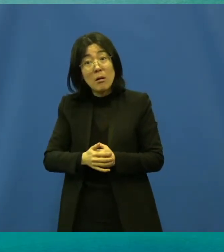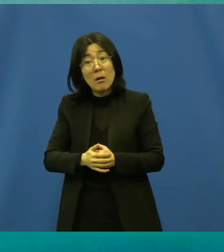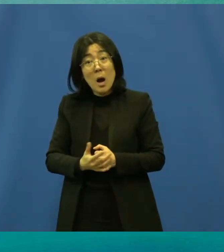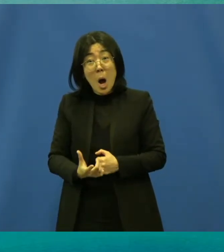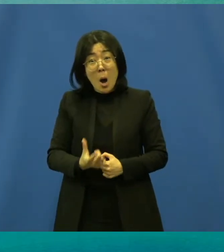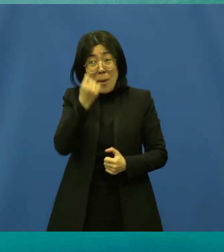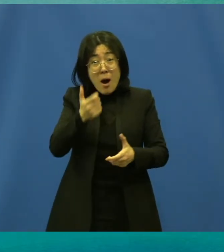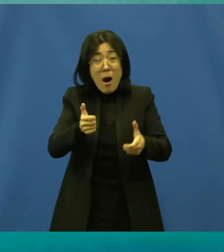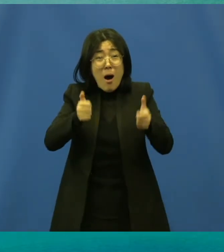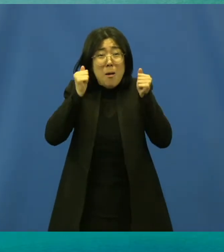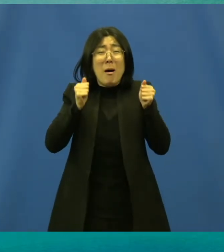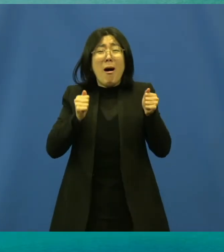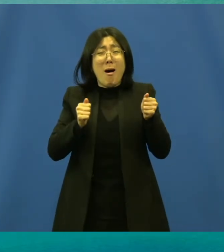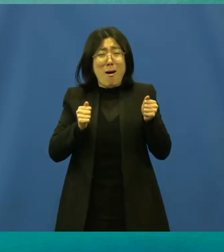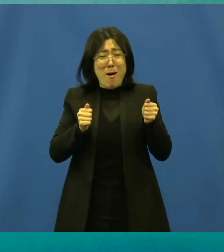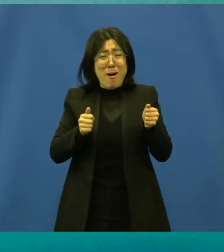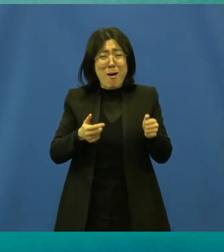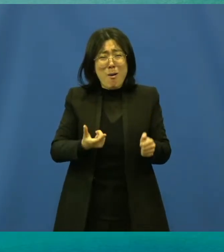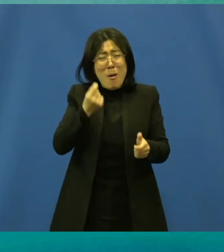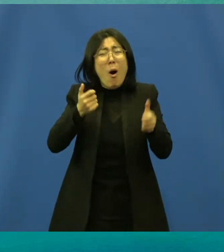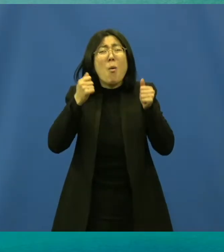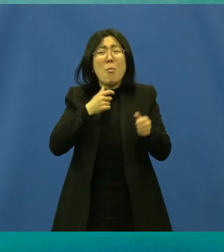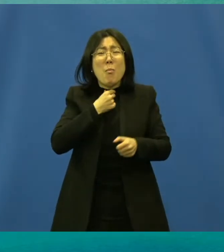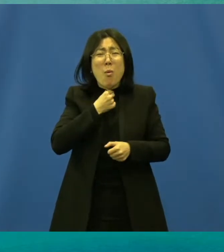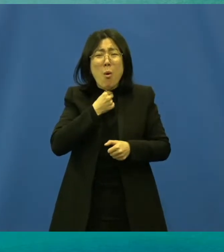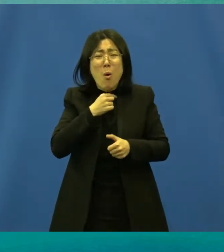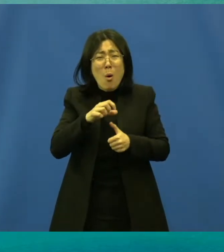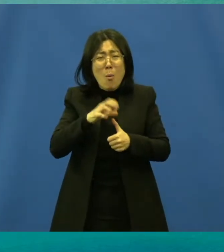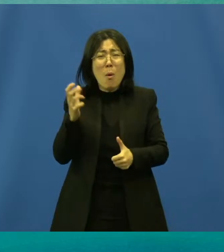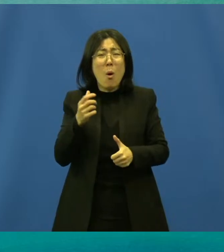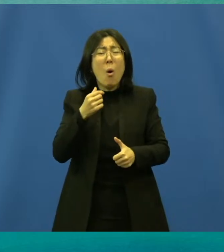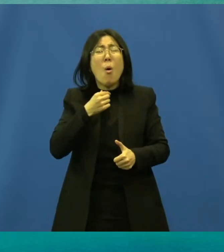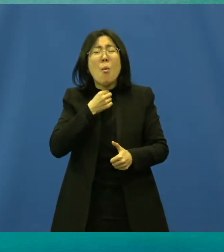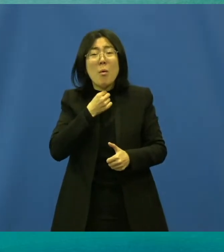하나님은 우리를 오래 가둬두고 싶지 않아 하십니다.